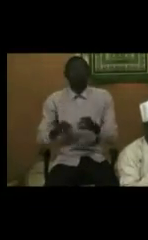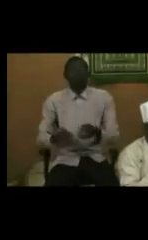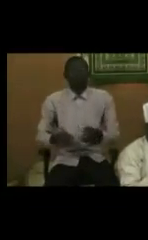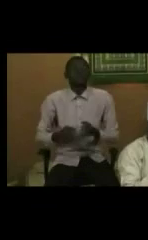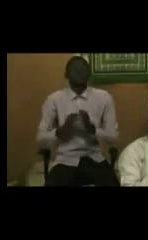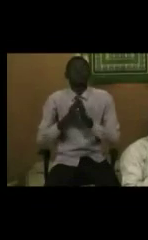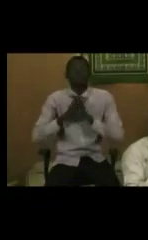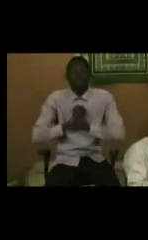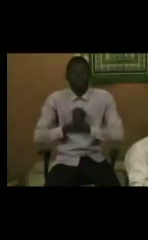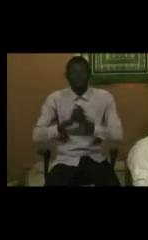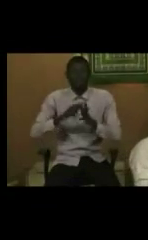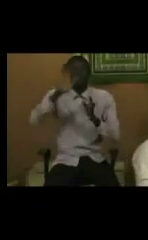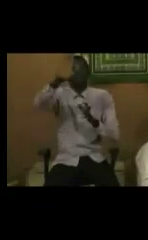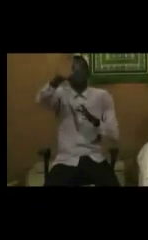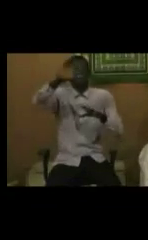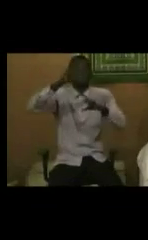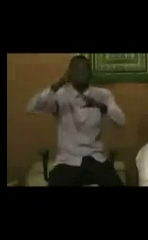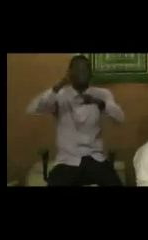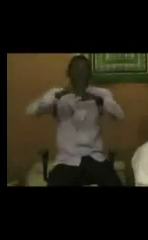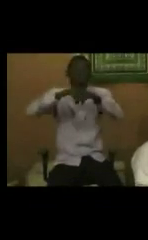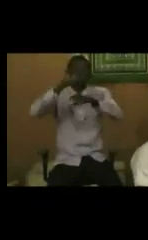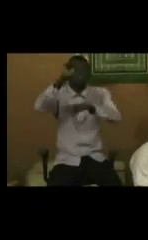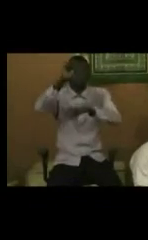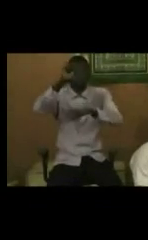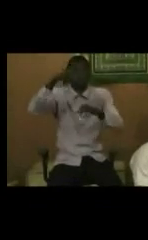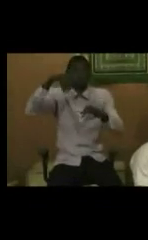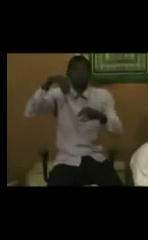inaro ati ruku o fi sujudu le